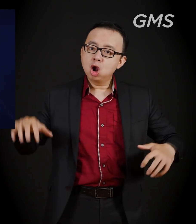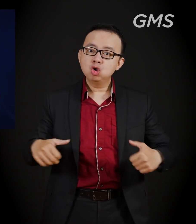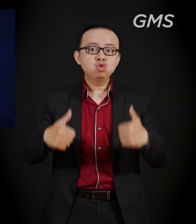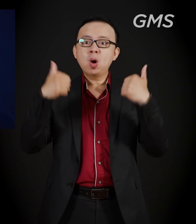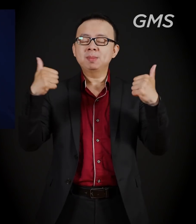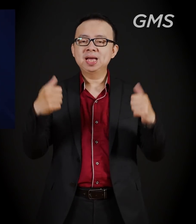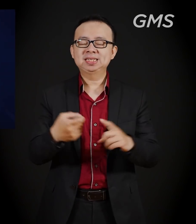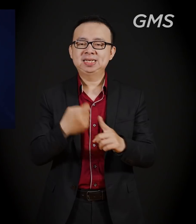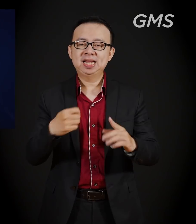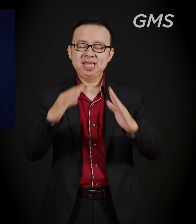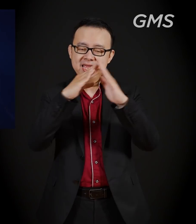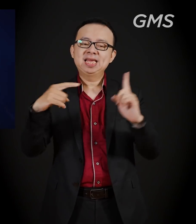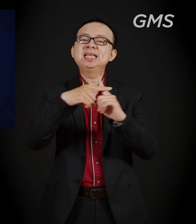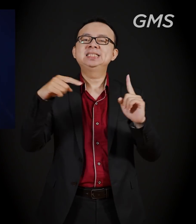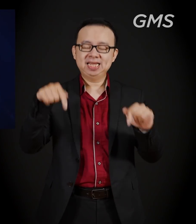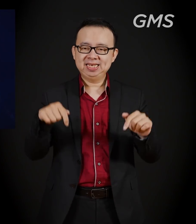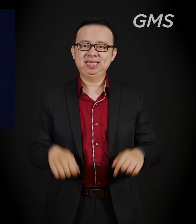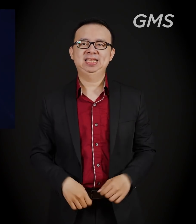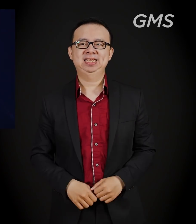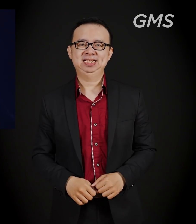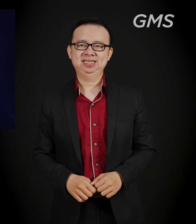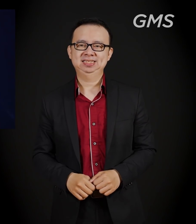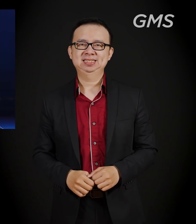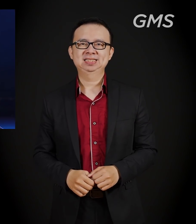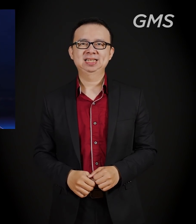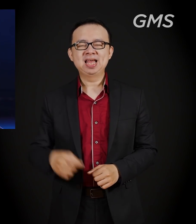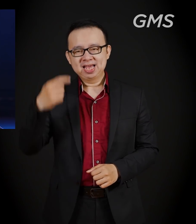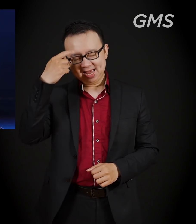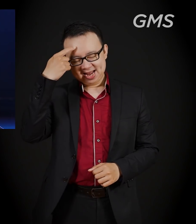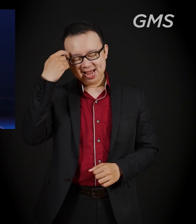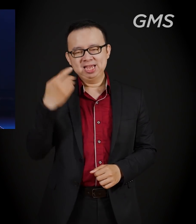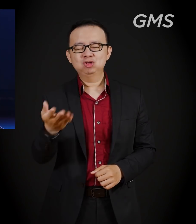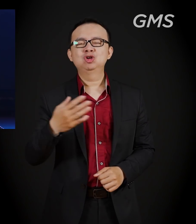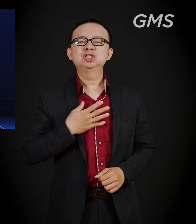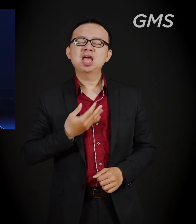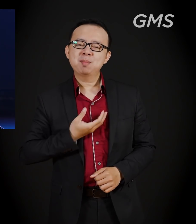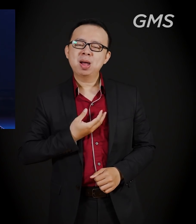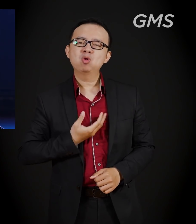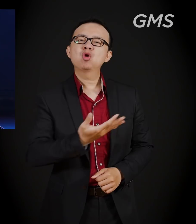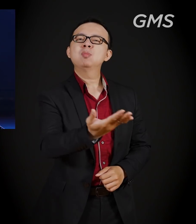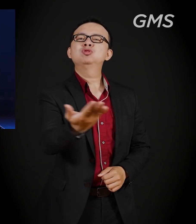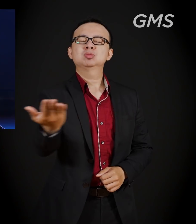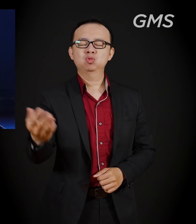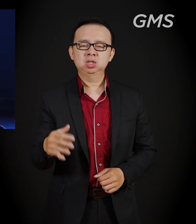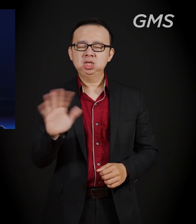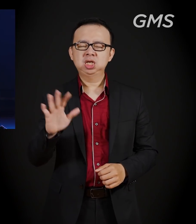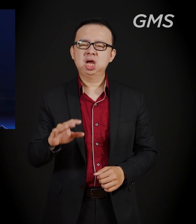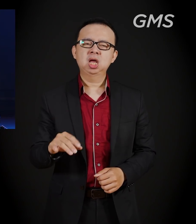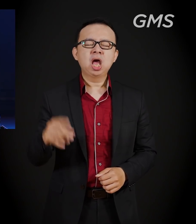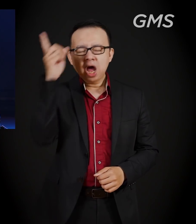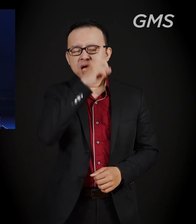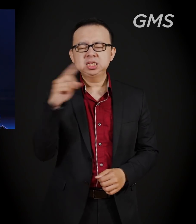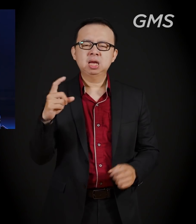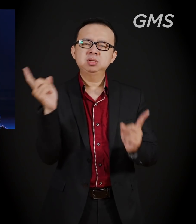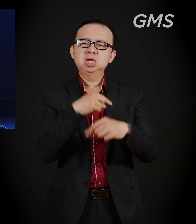dengan pelayanan beliau, dengan pengajaran-pengajarannya yang dahsyat. Nah, karena itu, saya mau saudara bukan hanya sekedar jadi orang Kristen yang